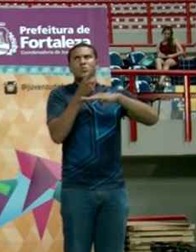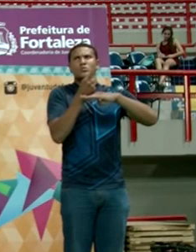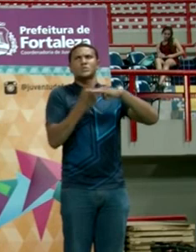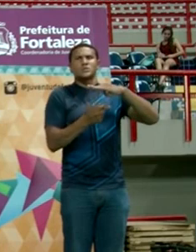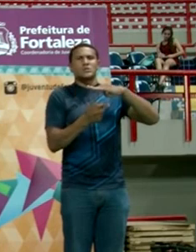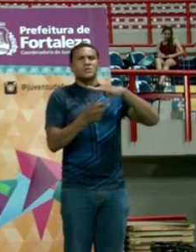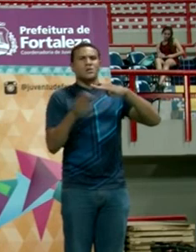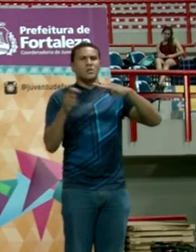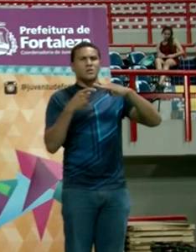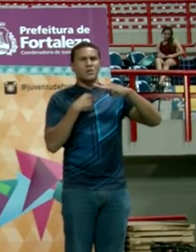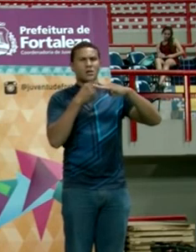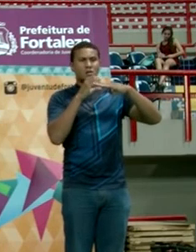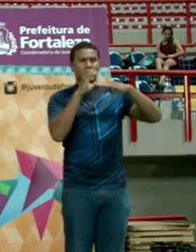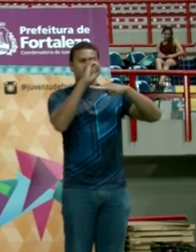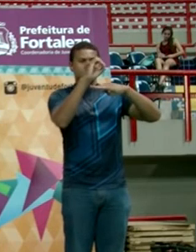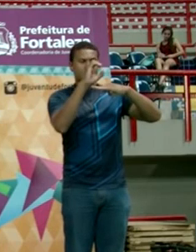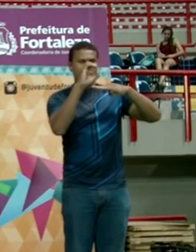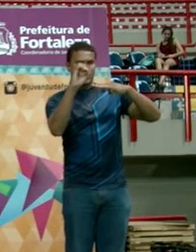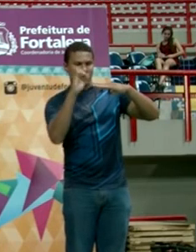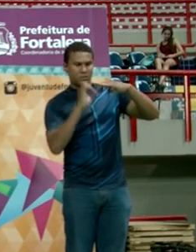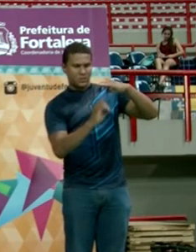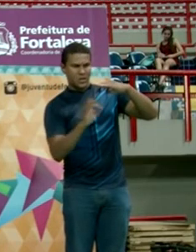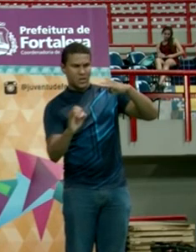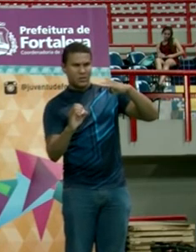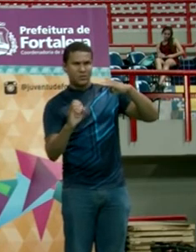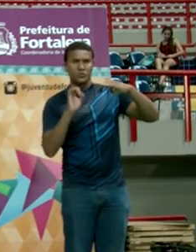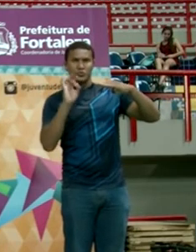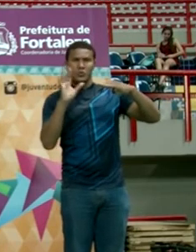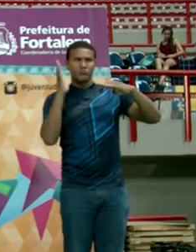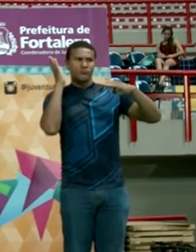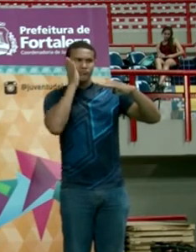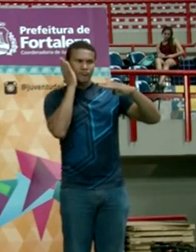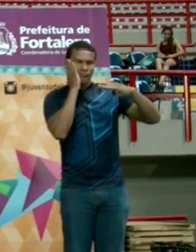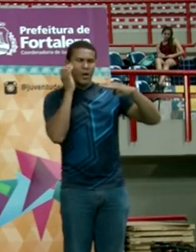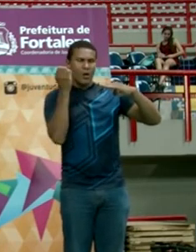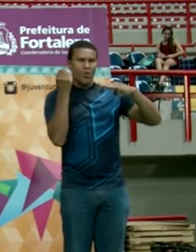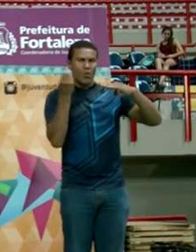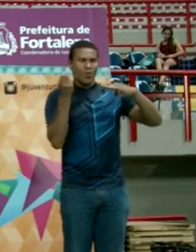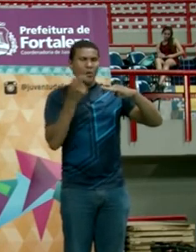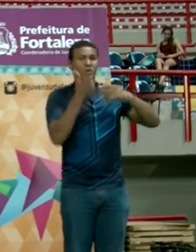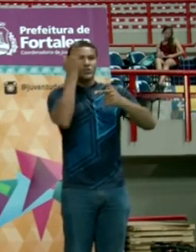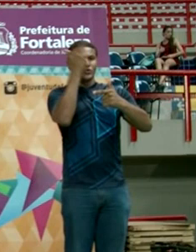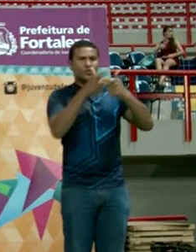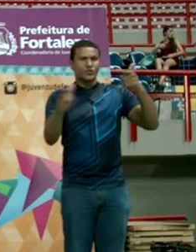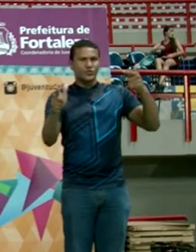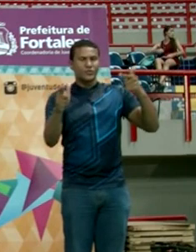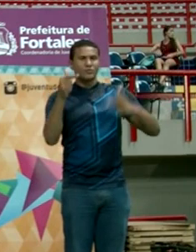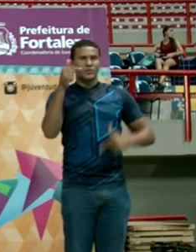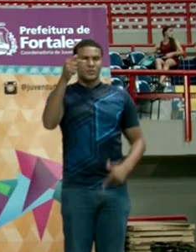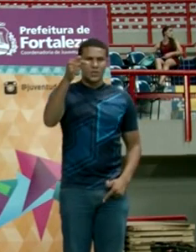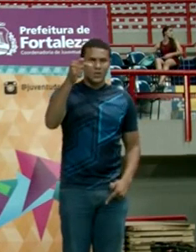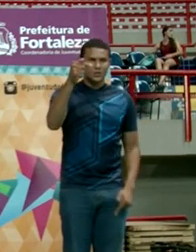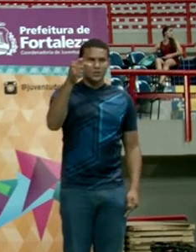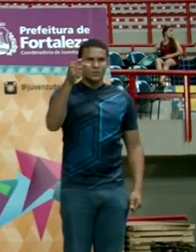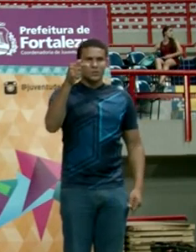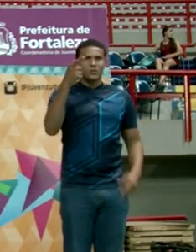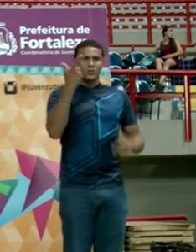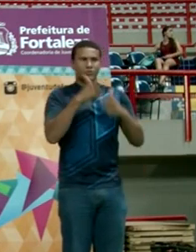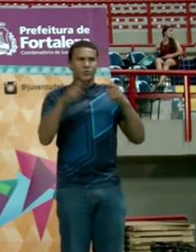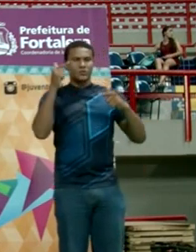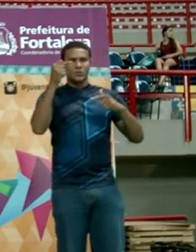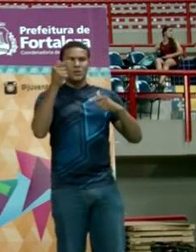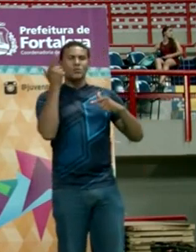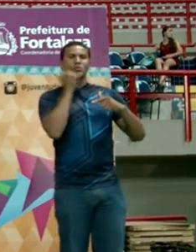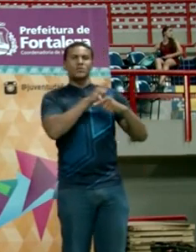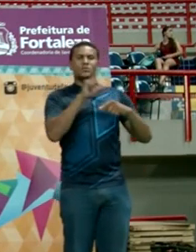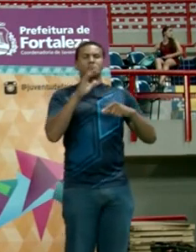cima e 2 zeros embaixo, aí fica 100 sobre 700. Divide por 7, e em cima e embaixo,